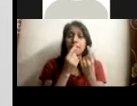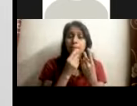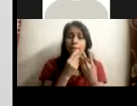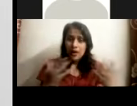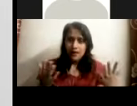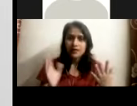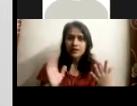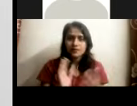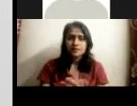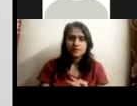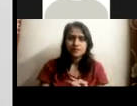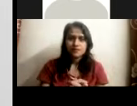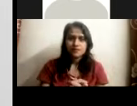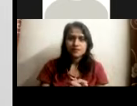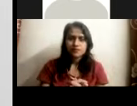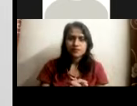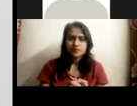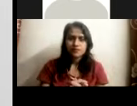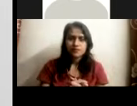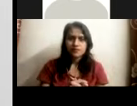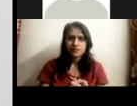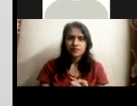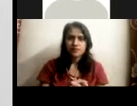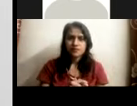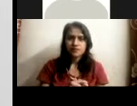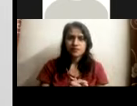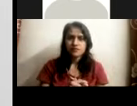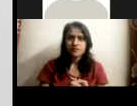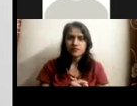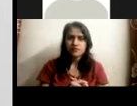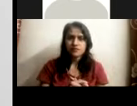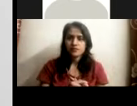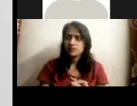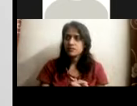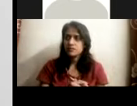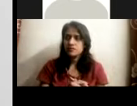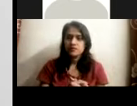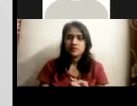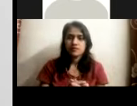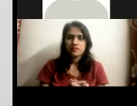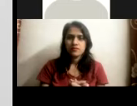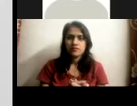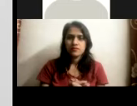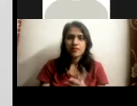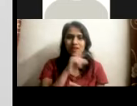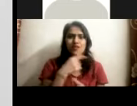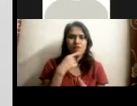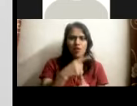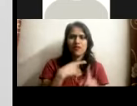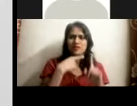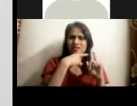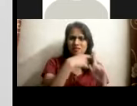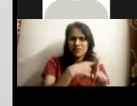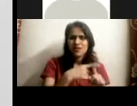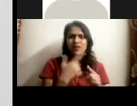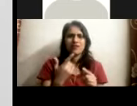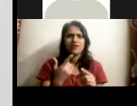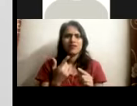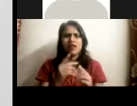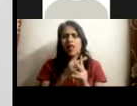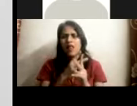again I am putting it again this way. Black and white nahi hai. It's not like कि objectivist or subjectivist or khatam hai. There's no other